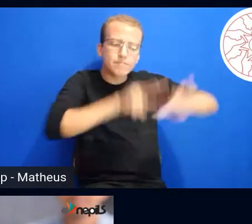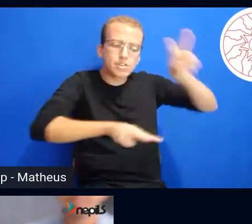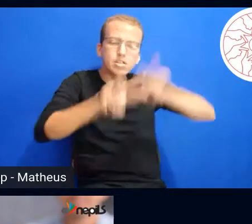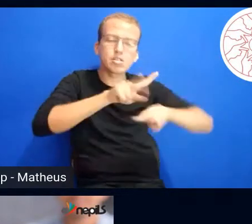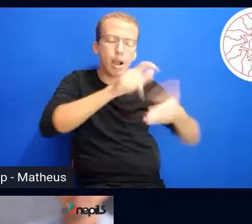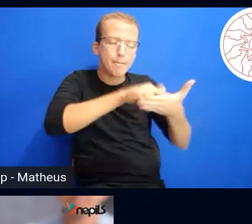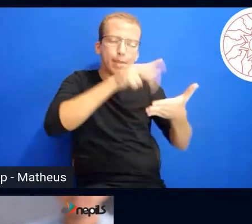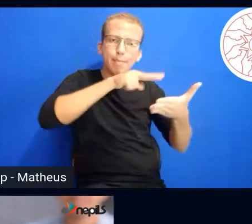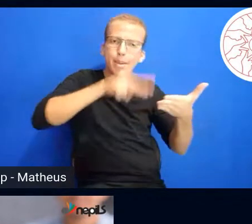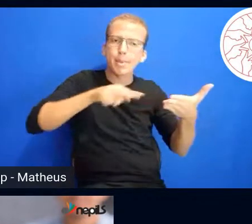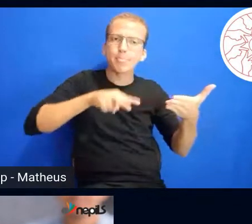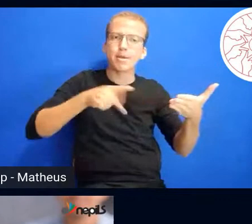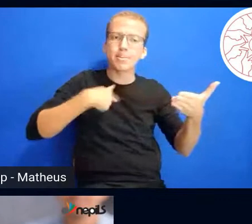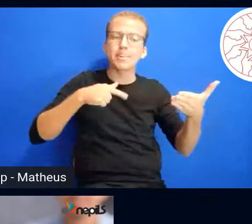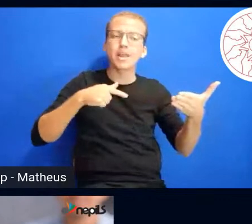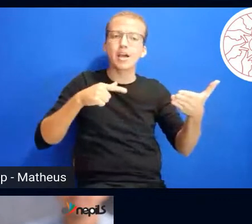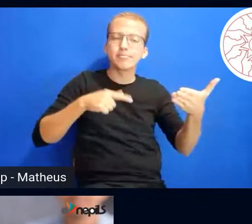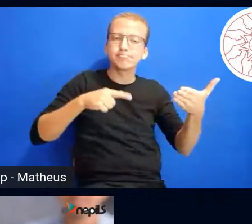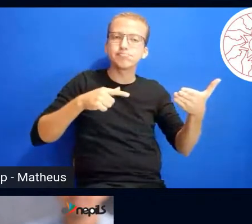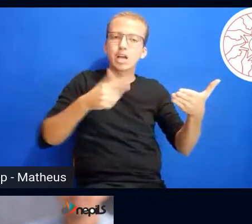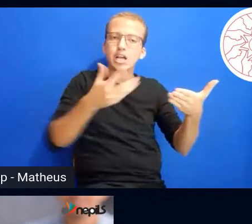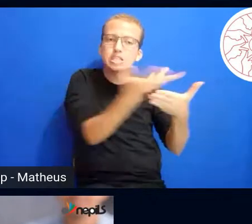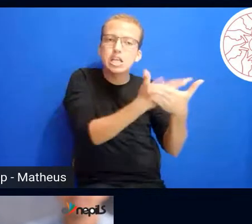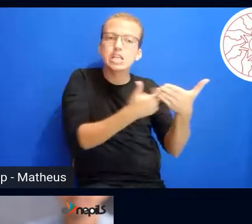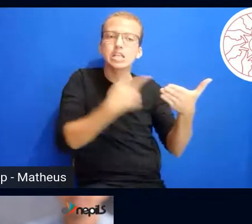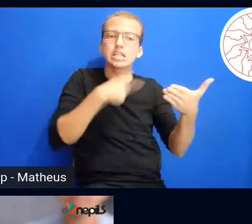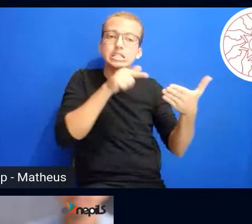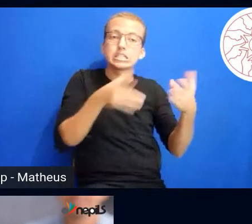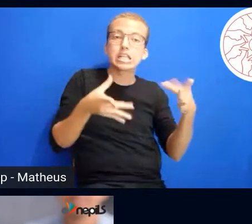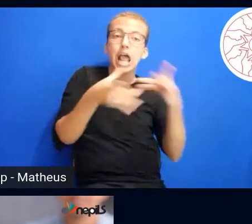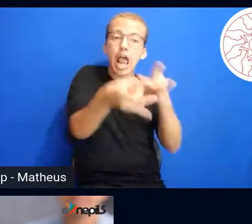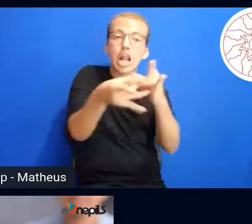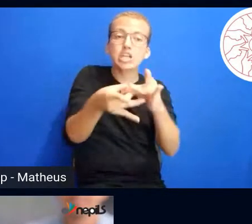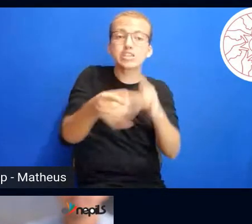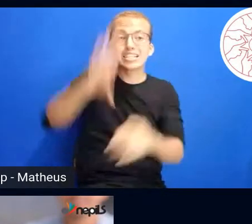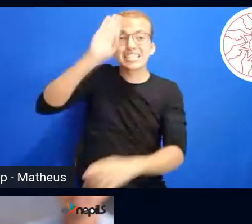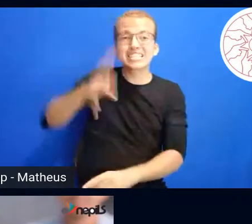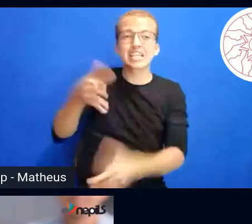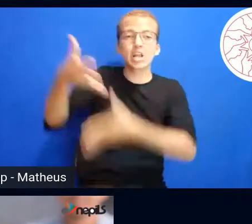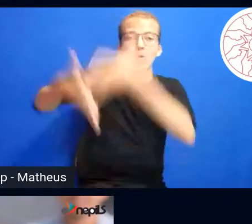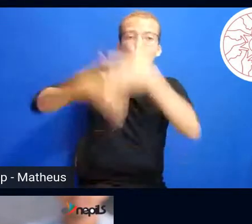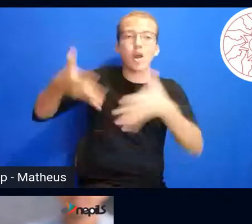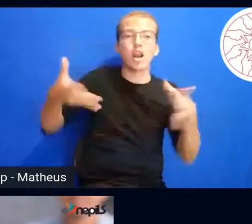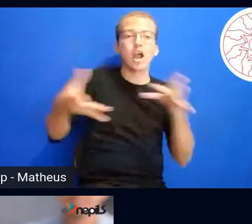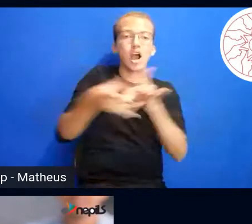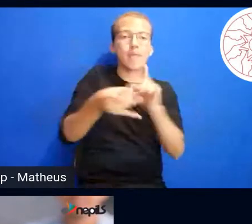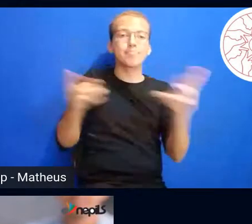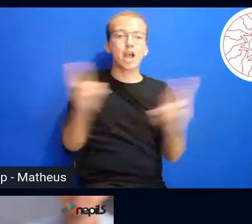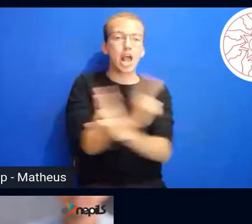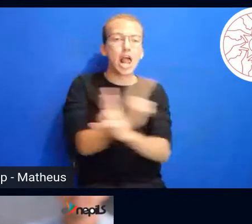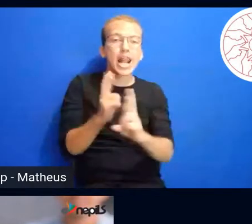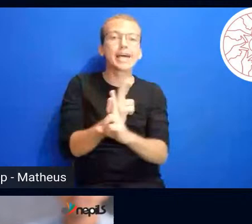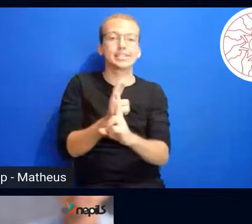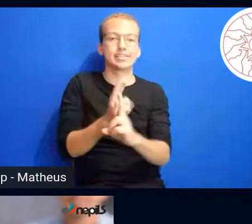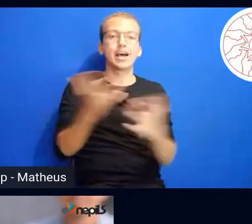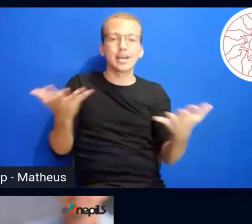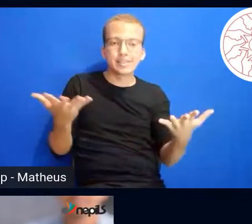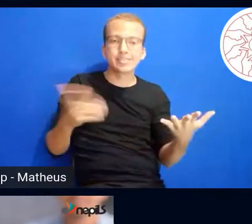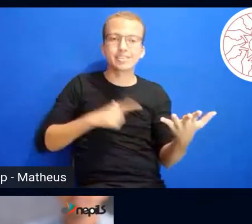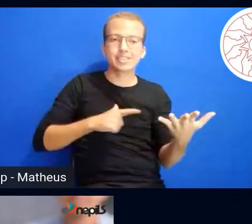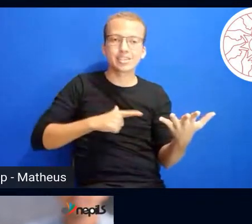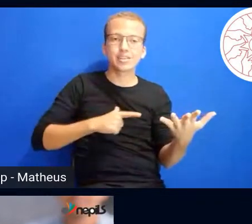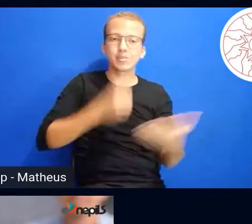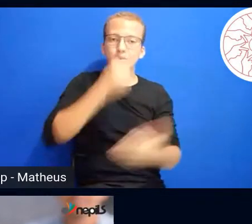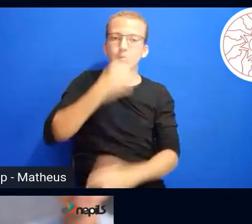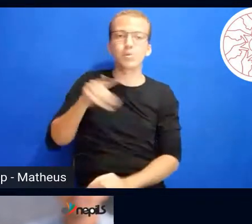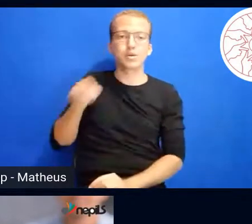que tem relação com a língua de sinais. Eh, então, gente, eh, aqui, por favor, passe